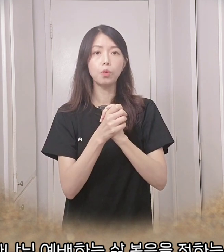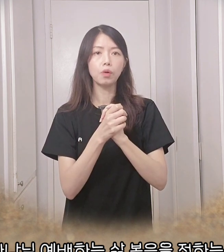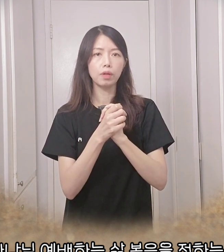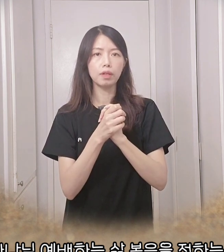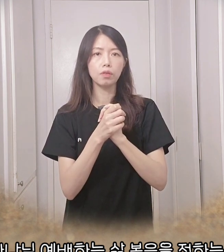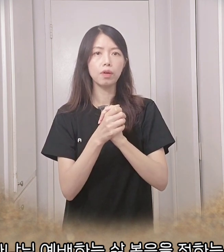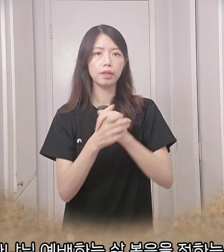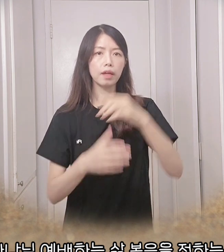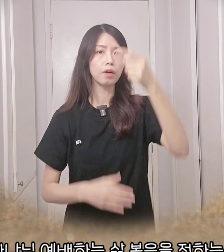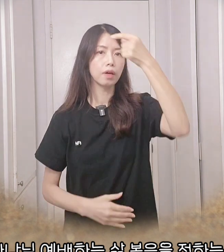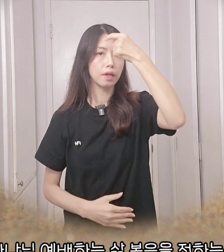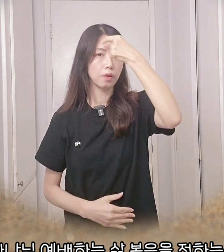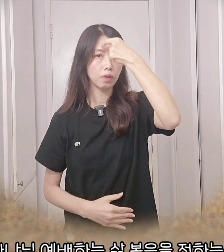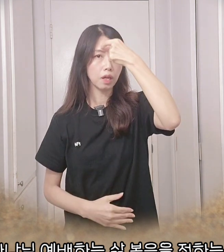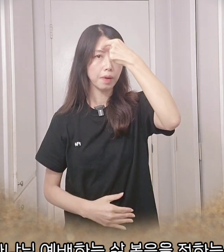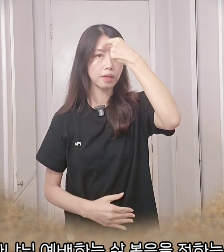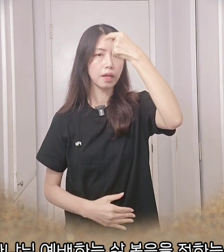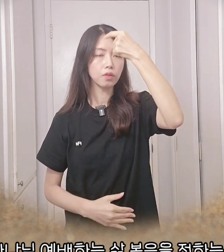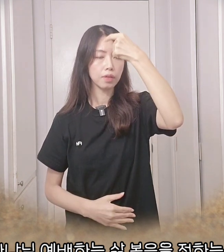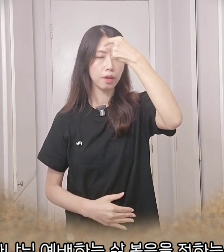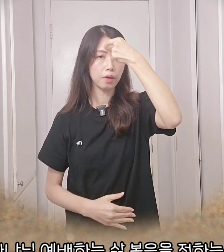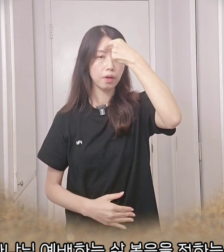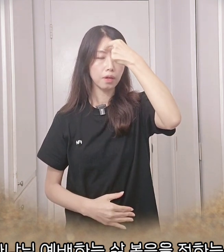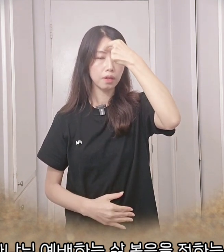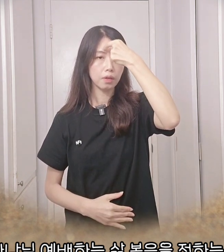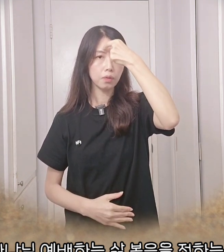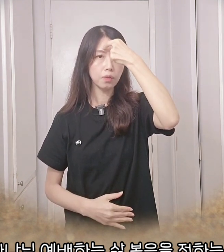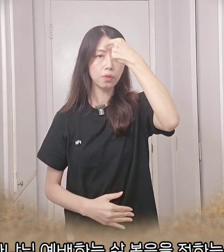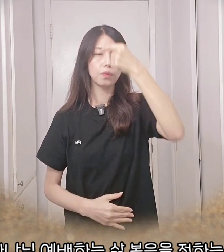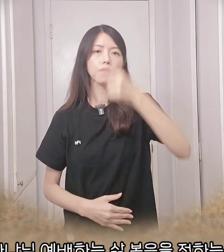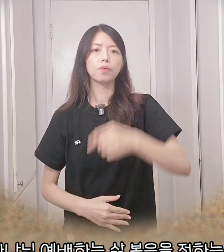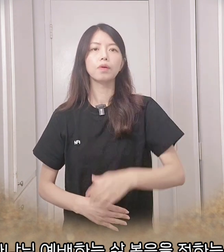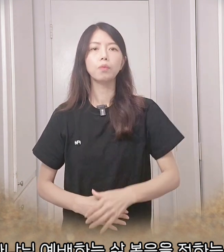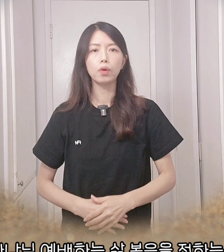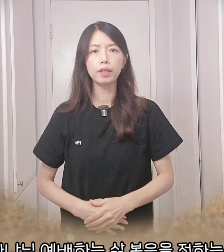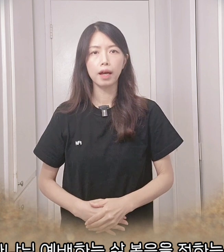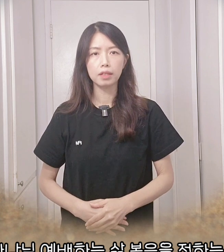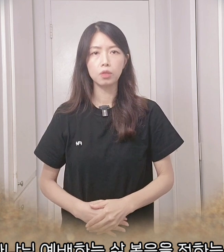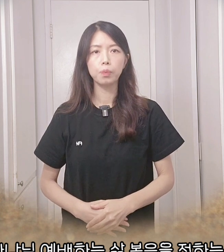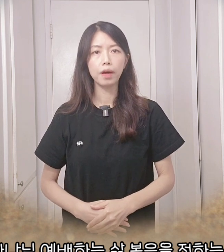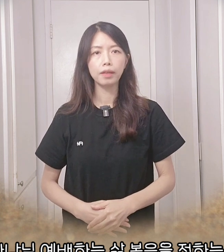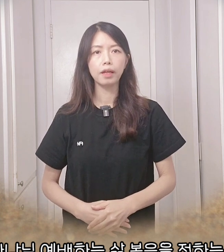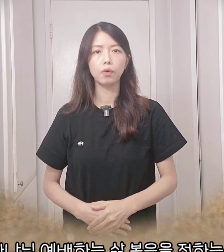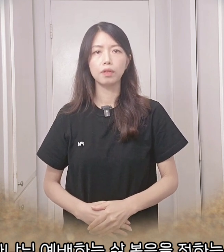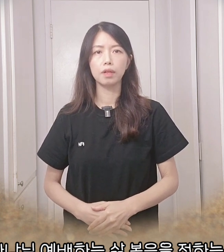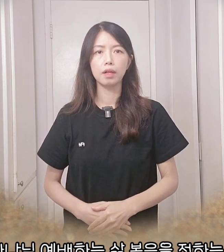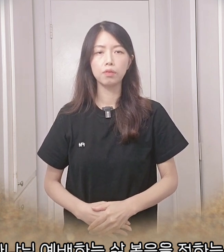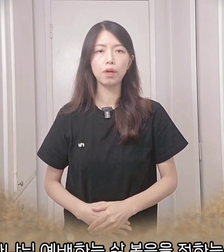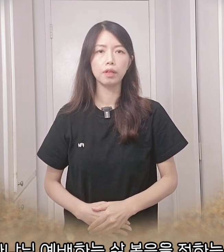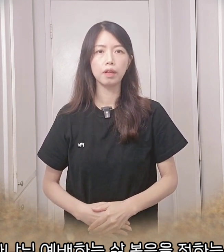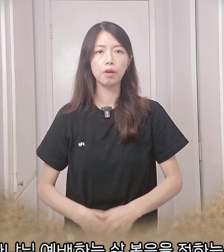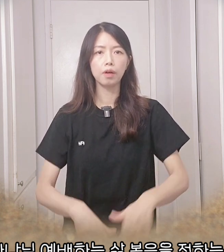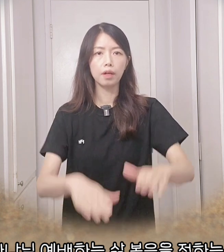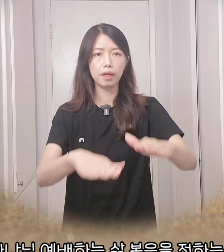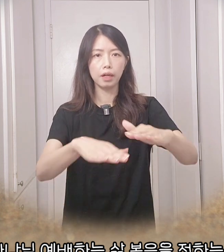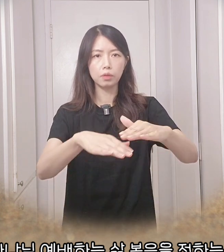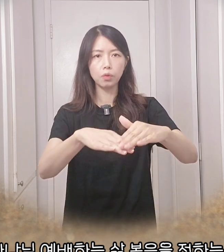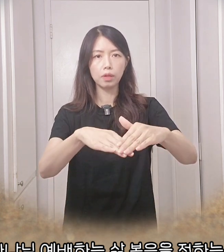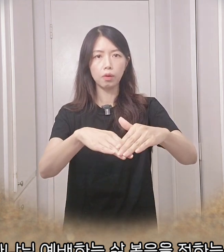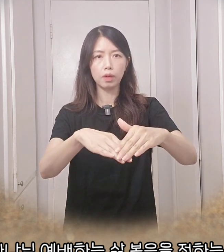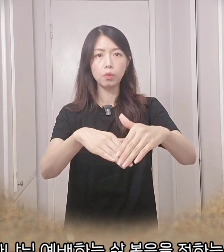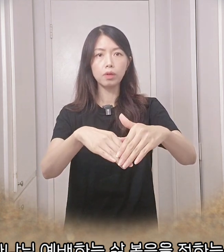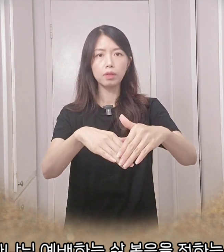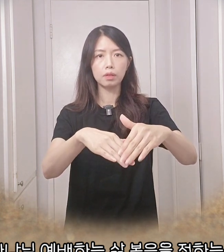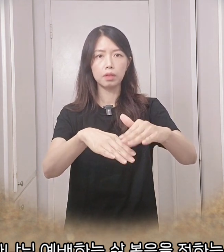모아주시면 기도라고 하는 뜻의 수어인데요. 이렇게만 해주세요. 그리고 모이다, 집회하다라고 하는 뜻의 수어는요.